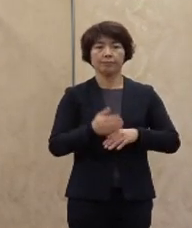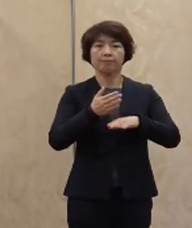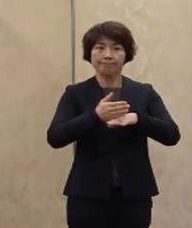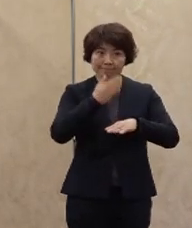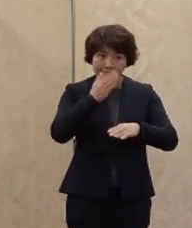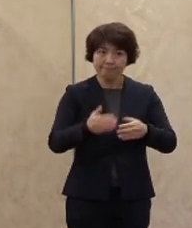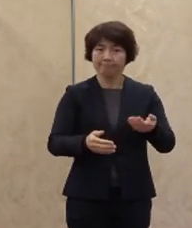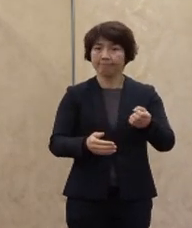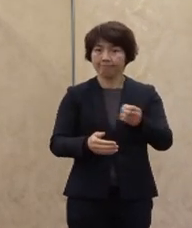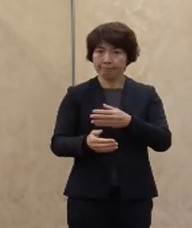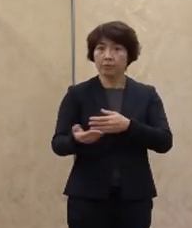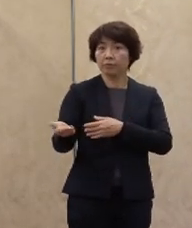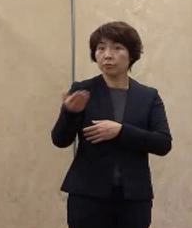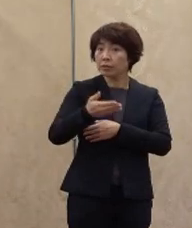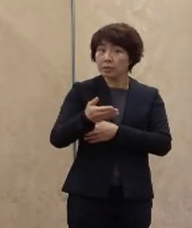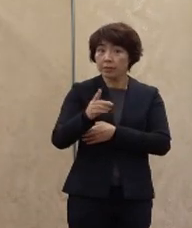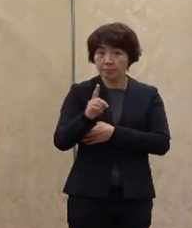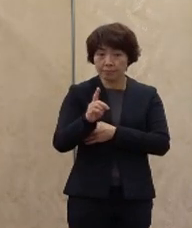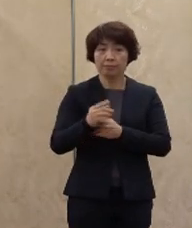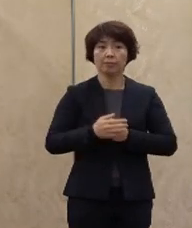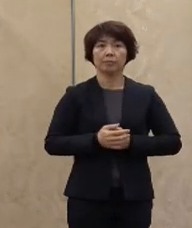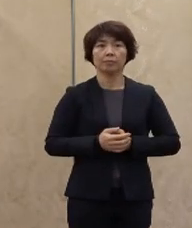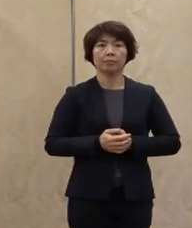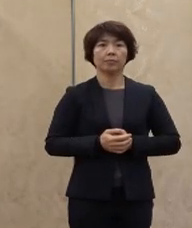次のご質問お願いします。